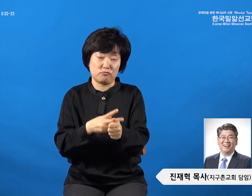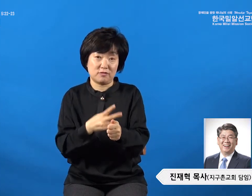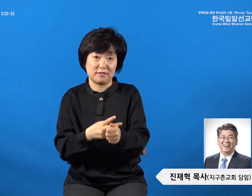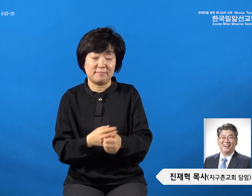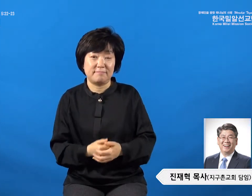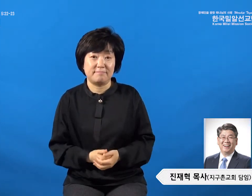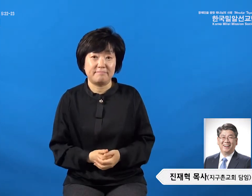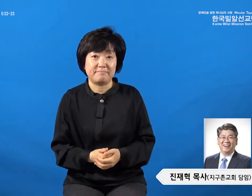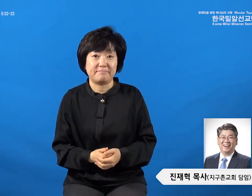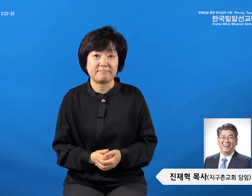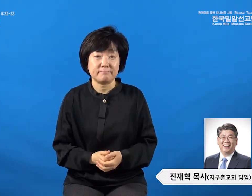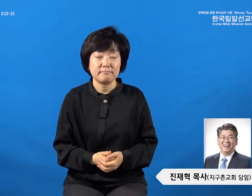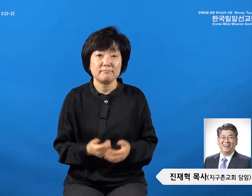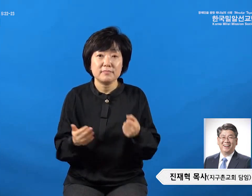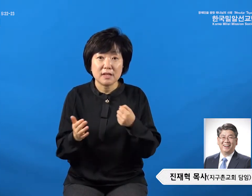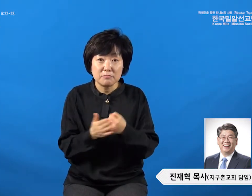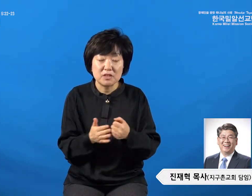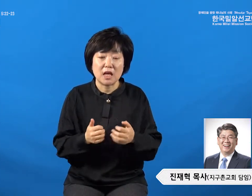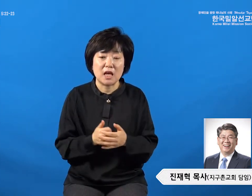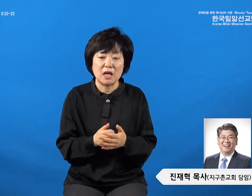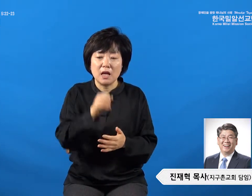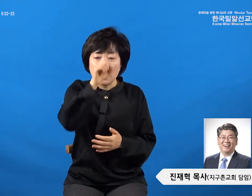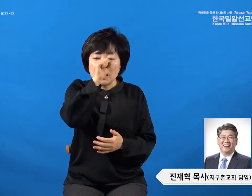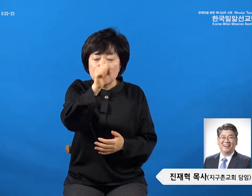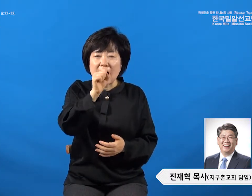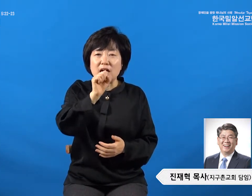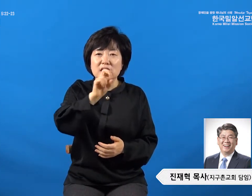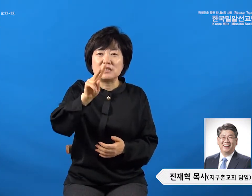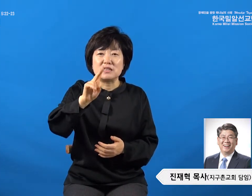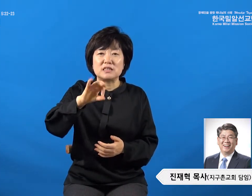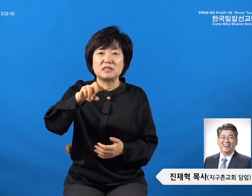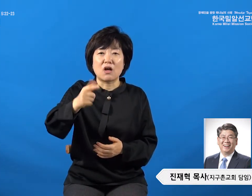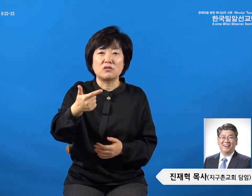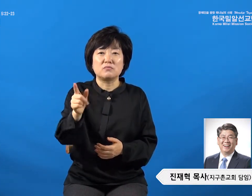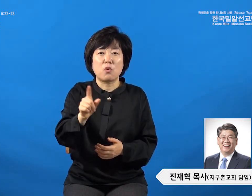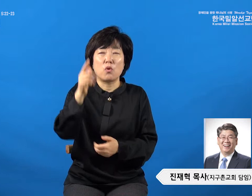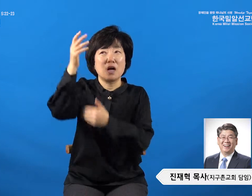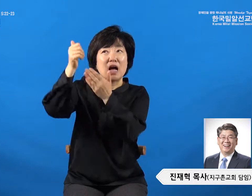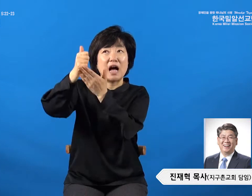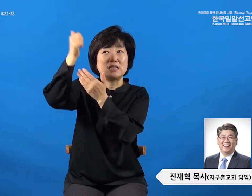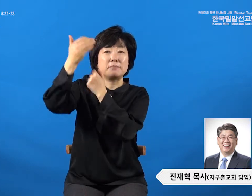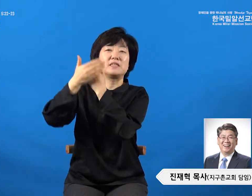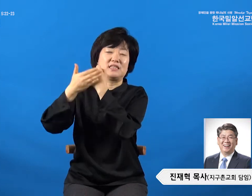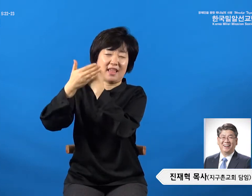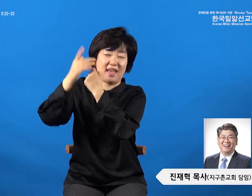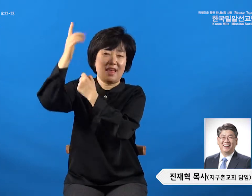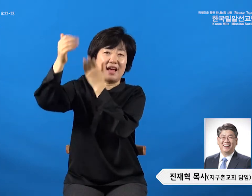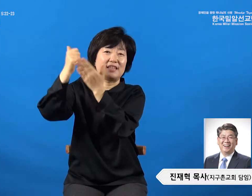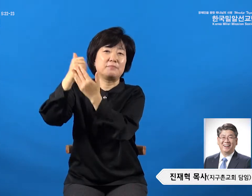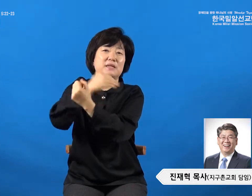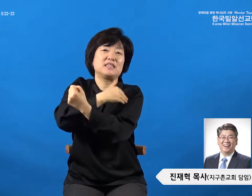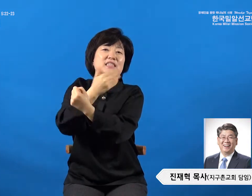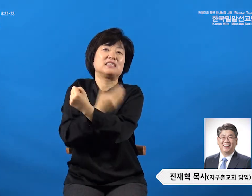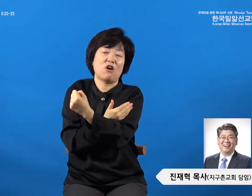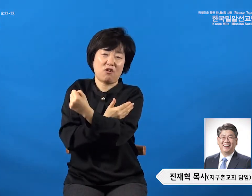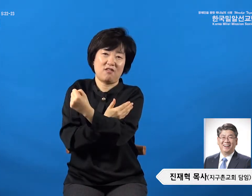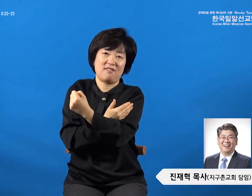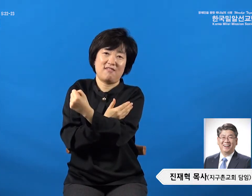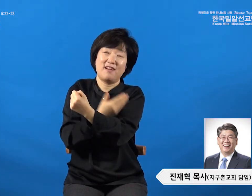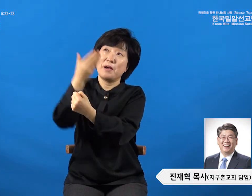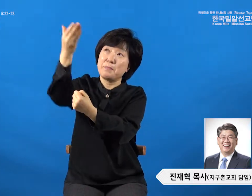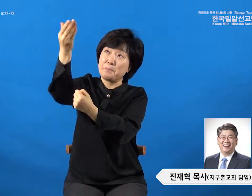것도 우리는 알고 있습니다. 그래서 이 양선은 하나님의 은혜, 하나님의